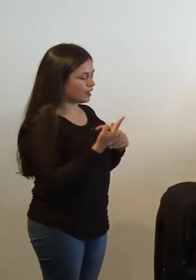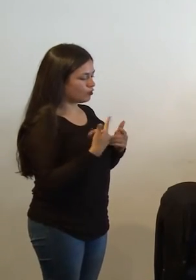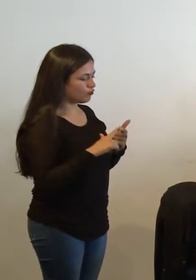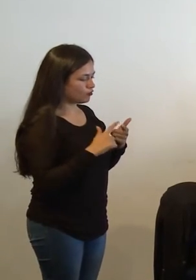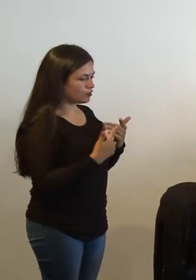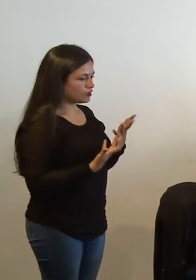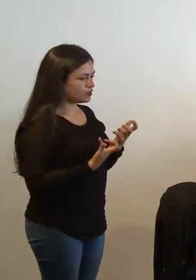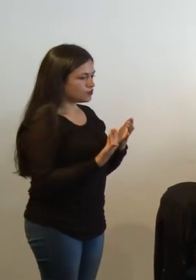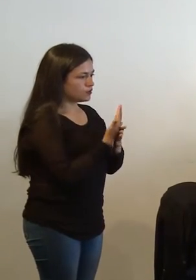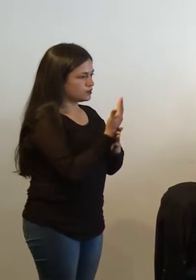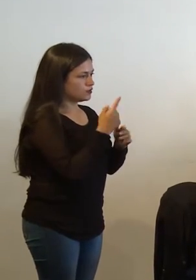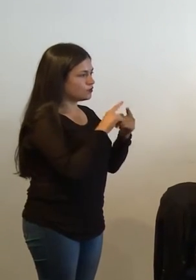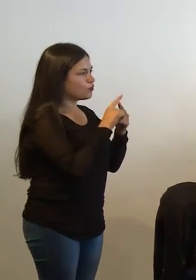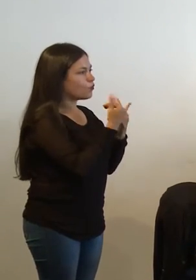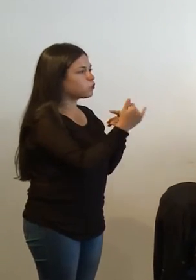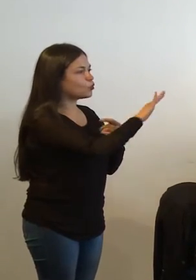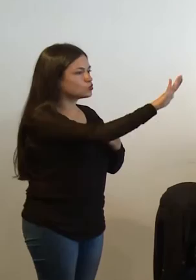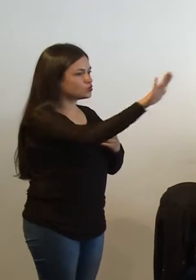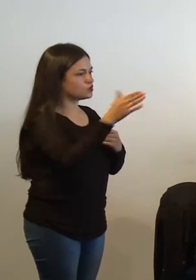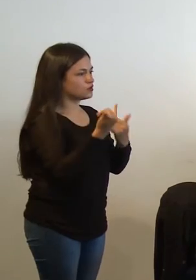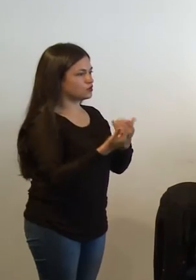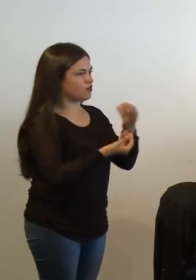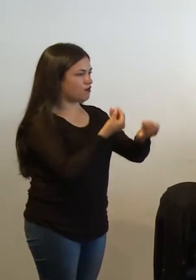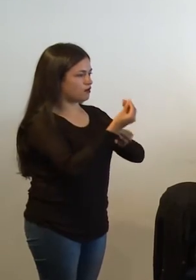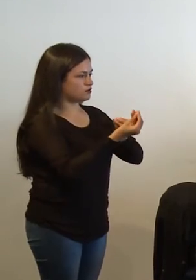que ustedes hoy están haciendo.